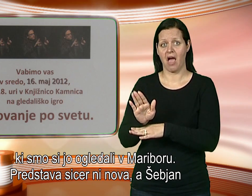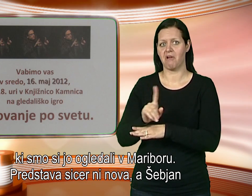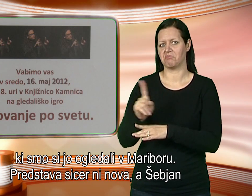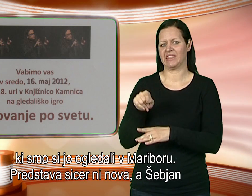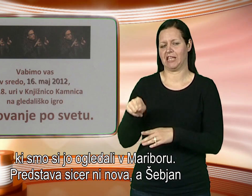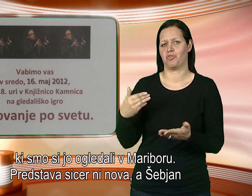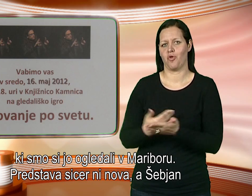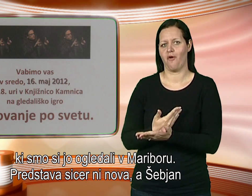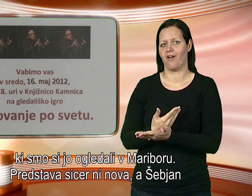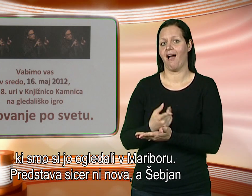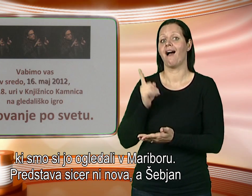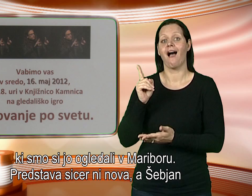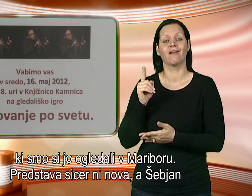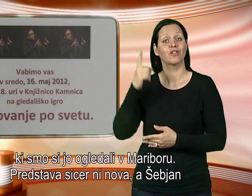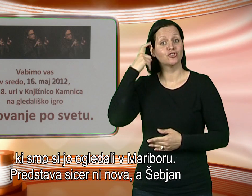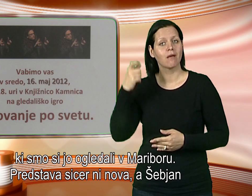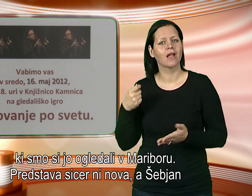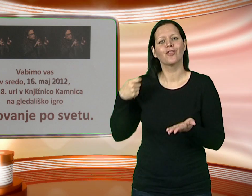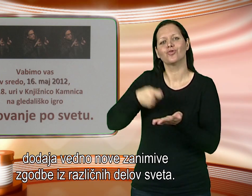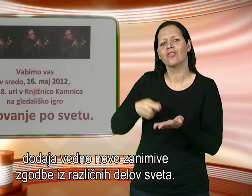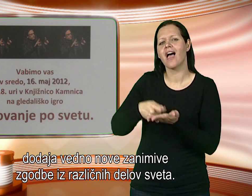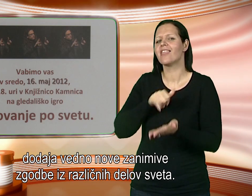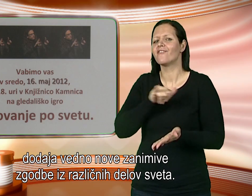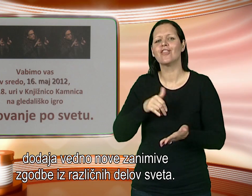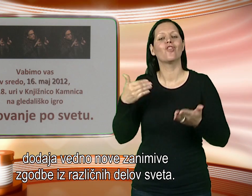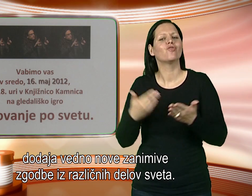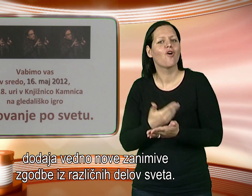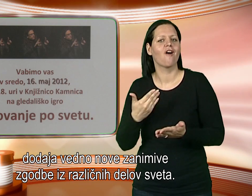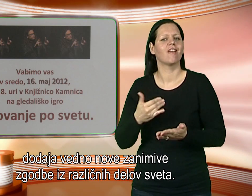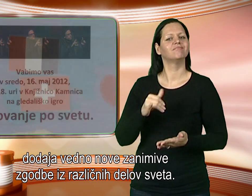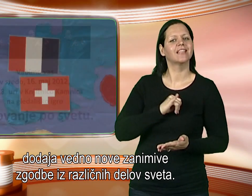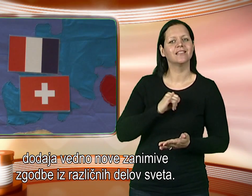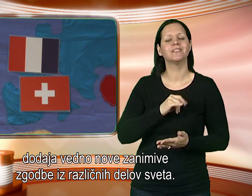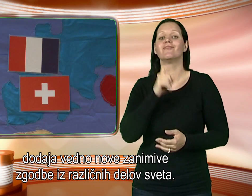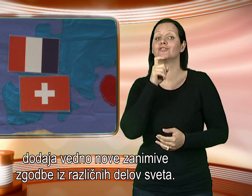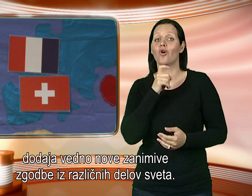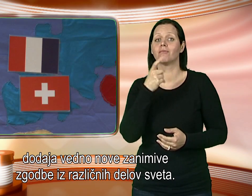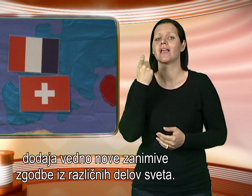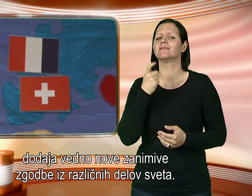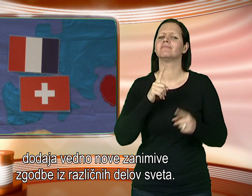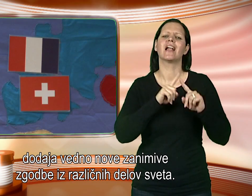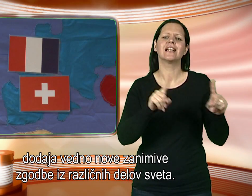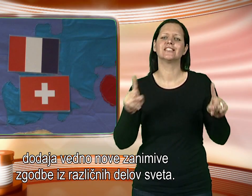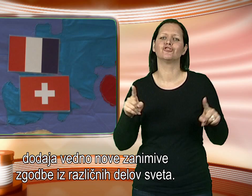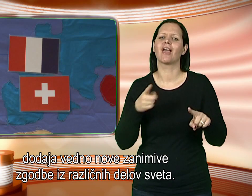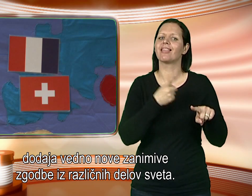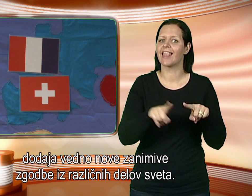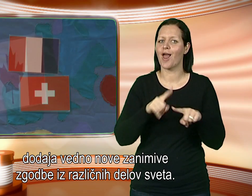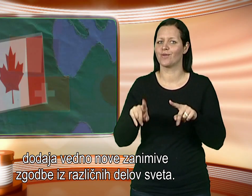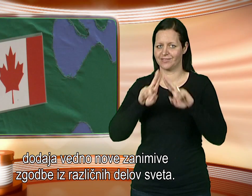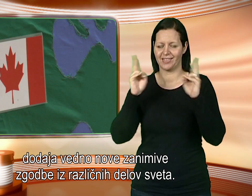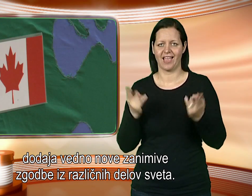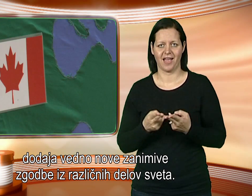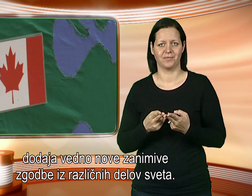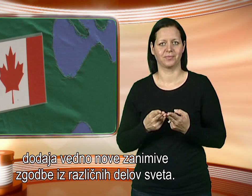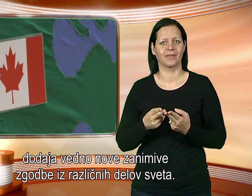Predstava sicer ni nova, a Šebjan dodaja vedno nove zanimive zgodbe iz različnih delov sveta.